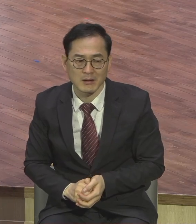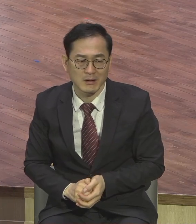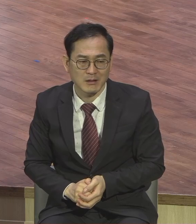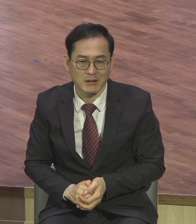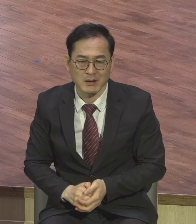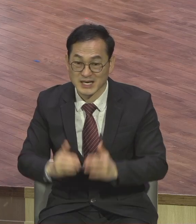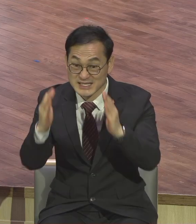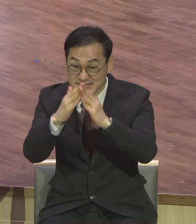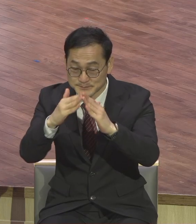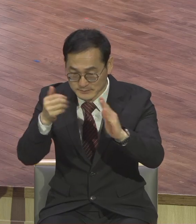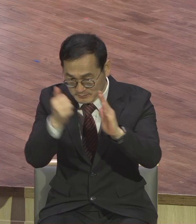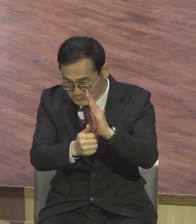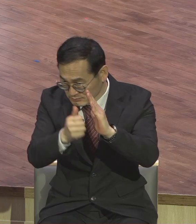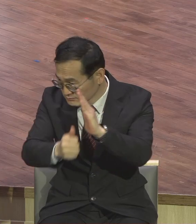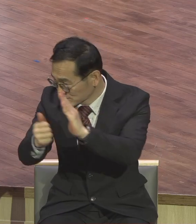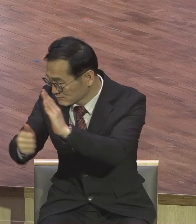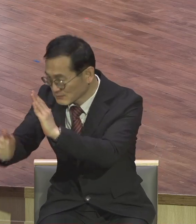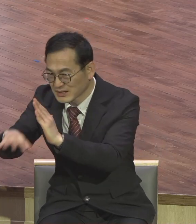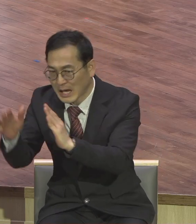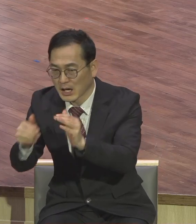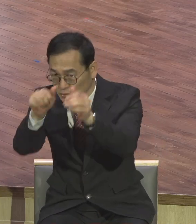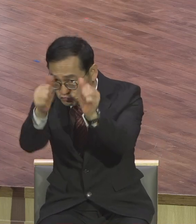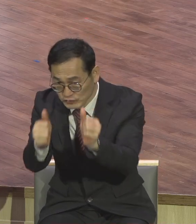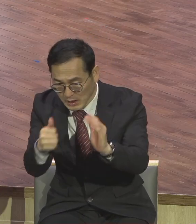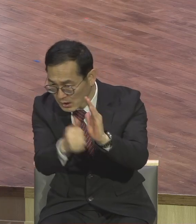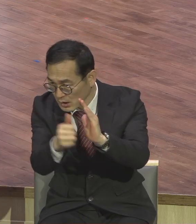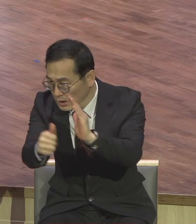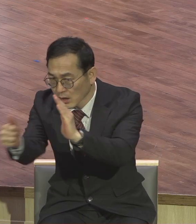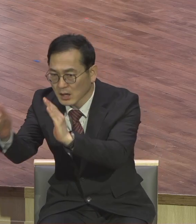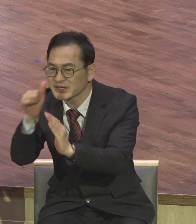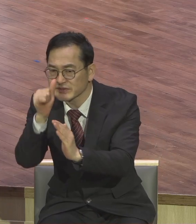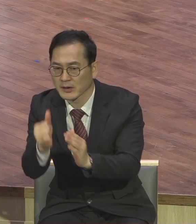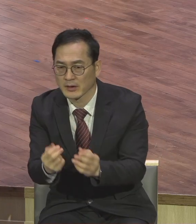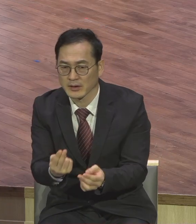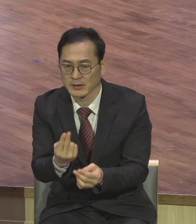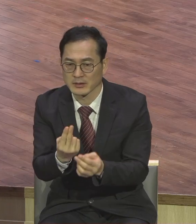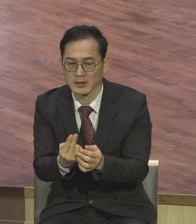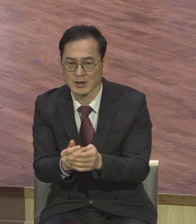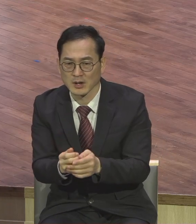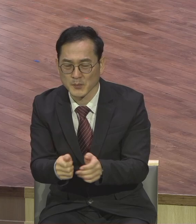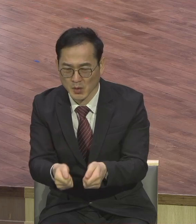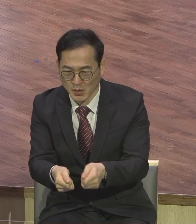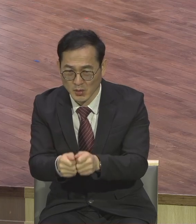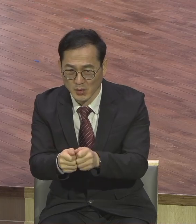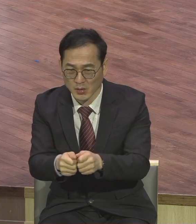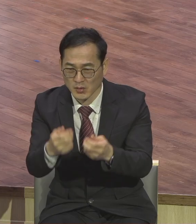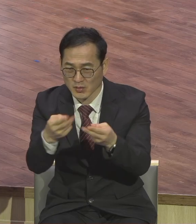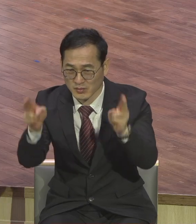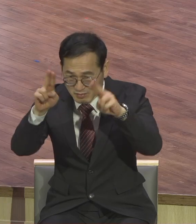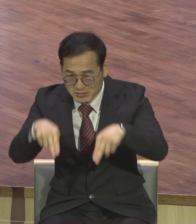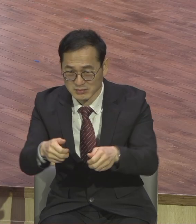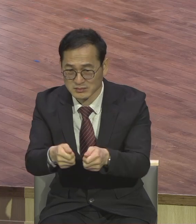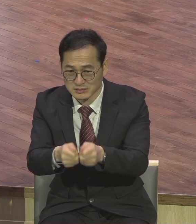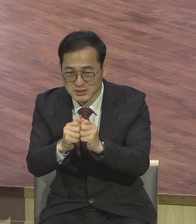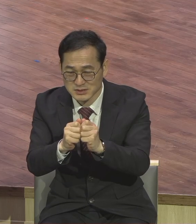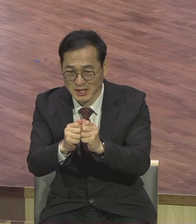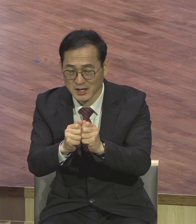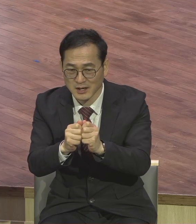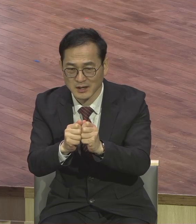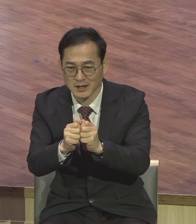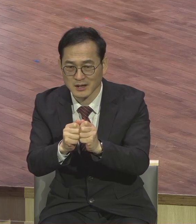그런 거 없잖아요. 그냥 동네 다 있어요. 그냥 지나가면 몇 집 건너면 뭐 그냥 이 신사 계속